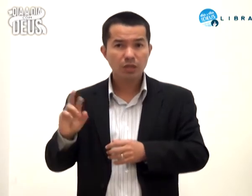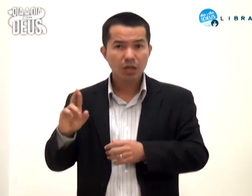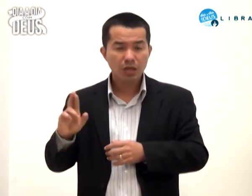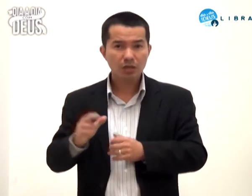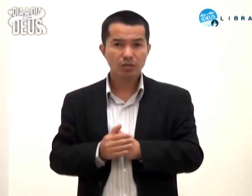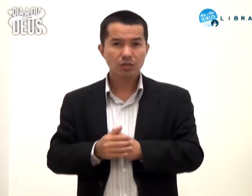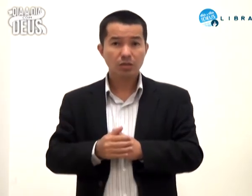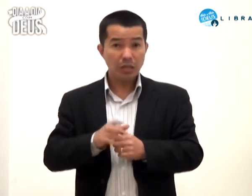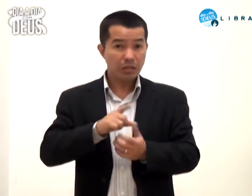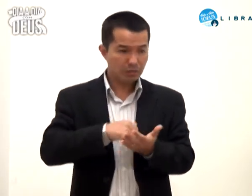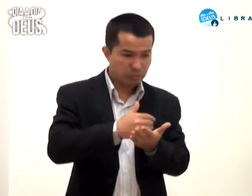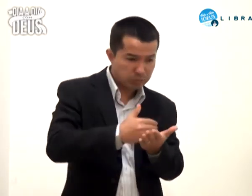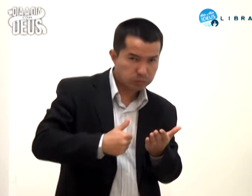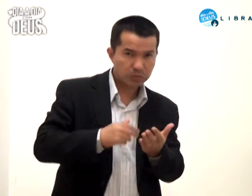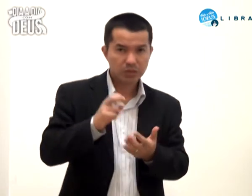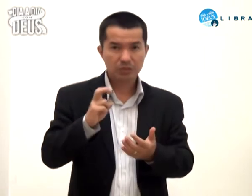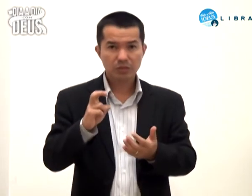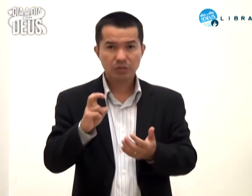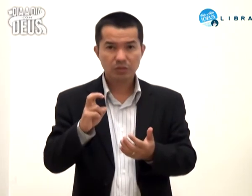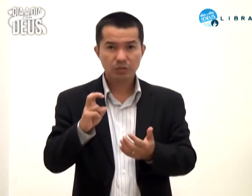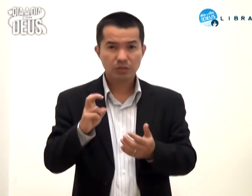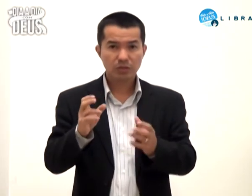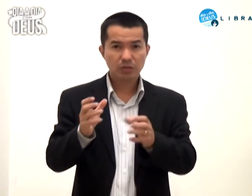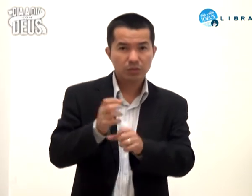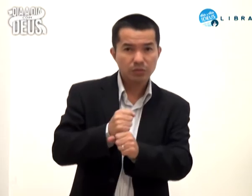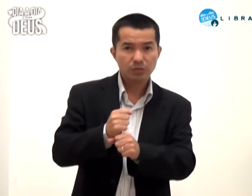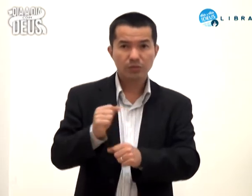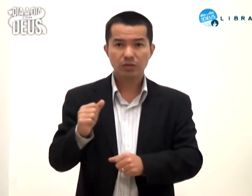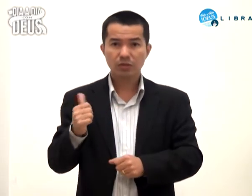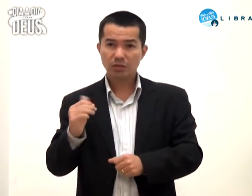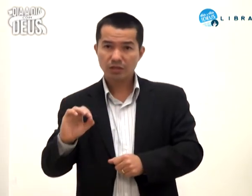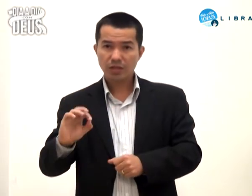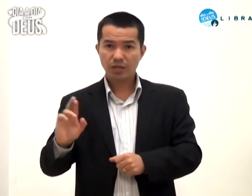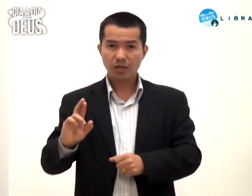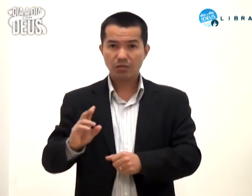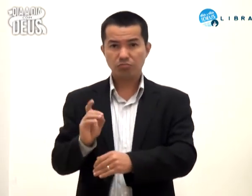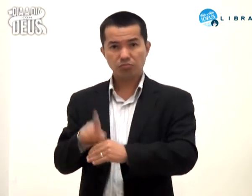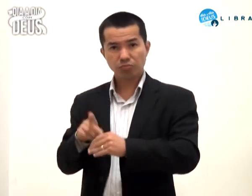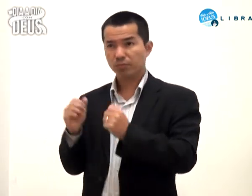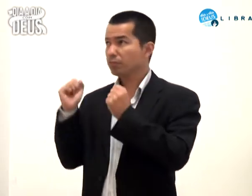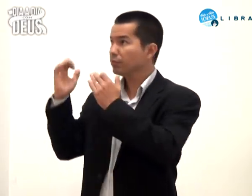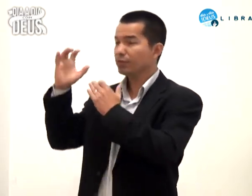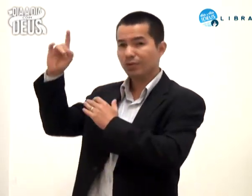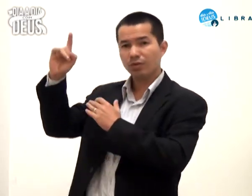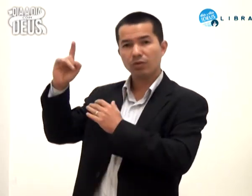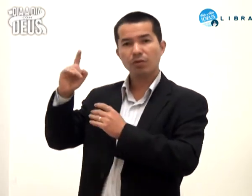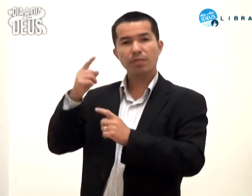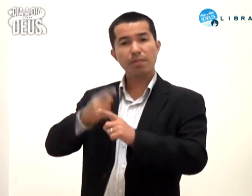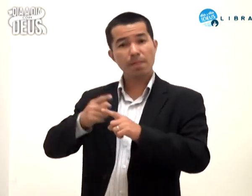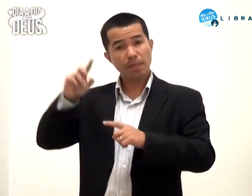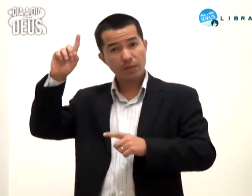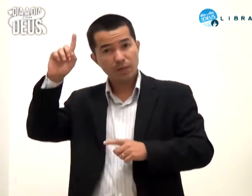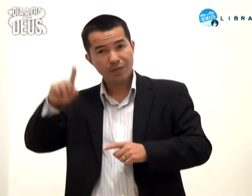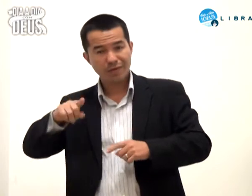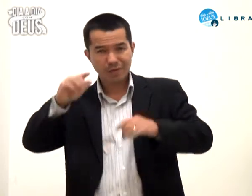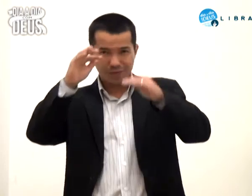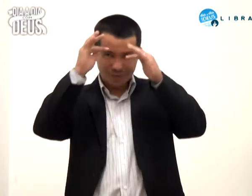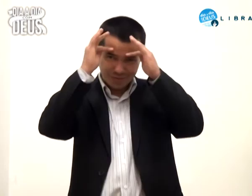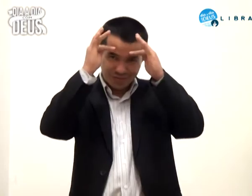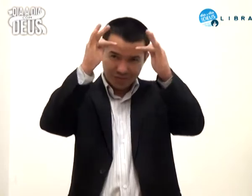da feira. Chegou em casa, separou mais 5, que era o dízimo, e disse, Senhor, muito obrigado,